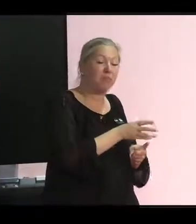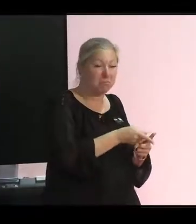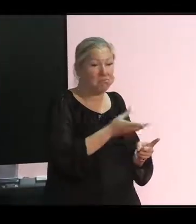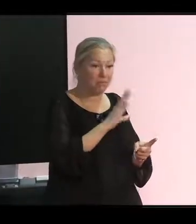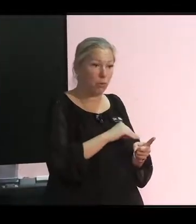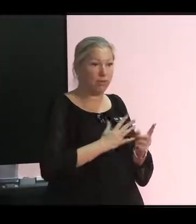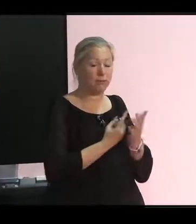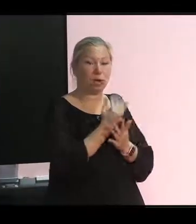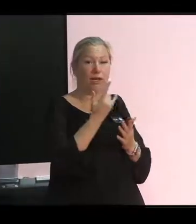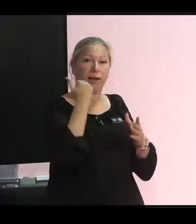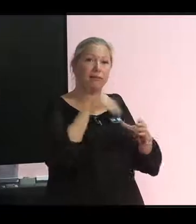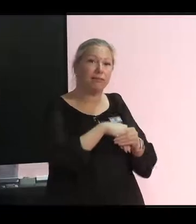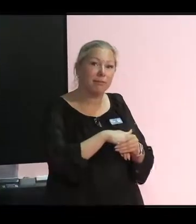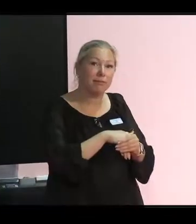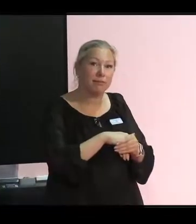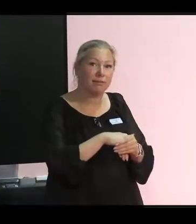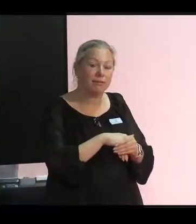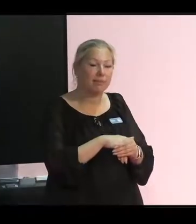ändå en bra chans att